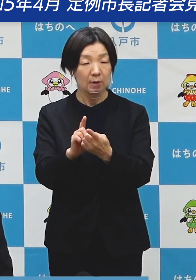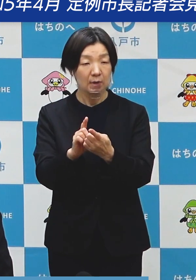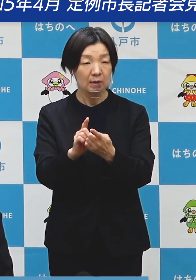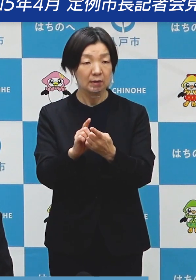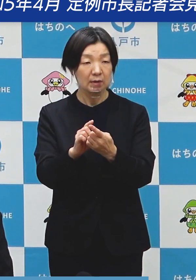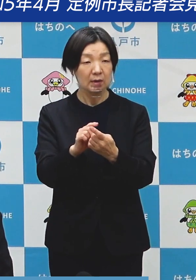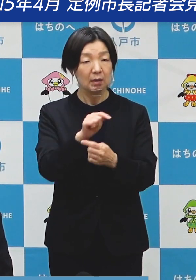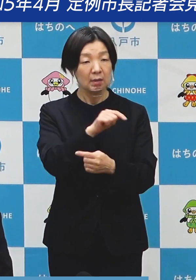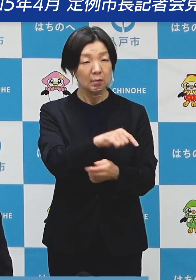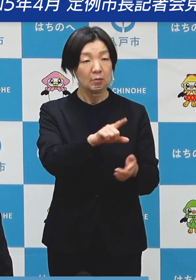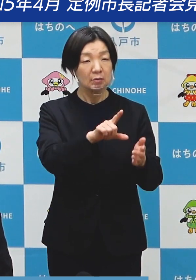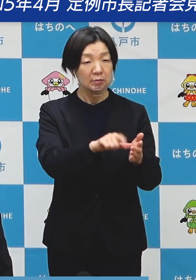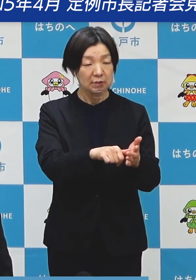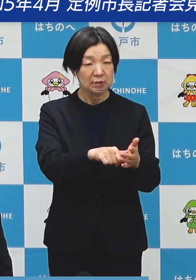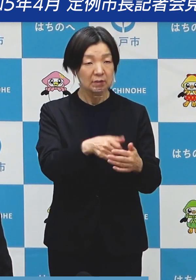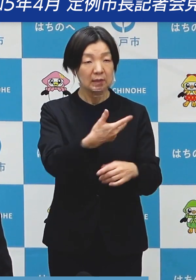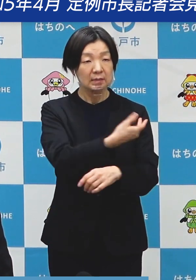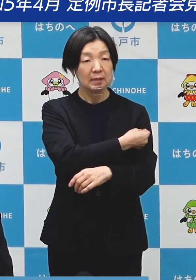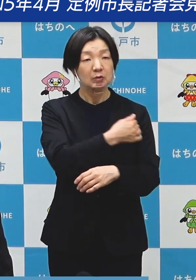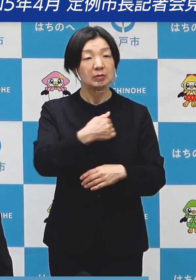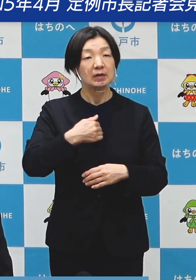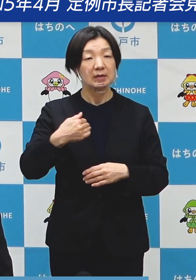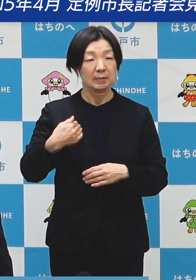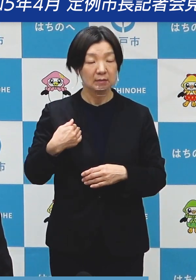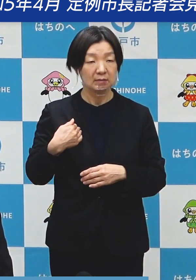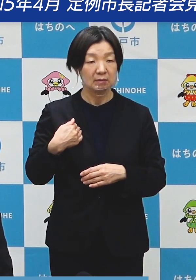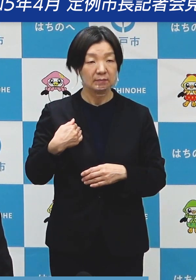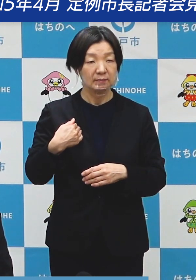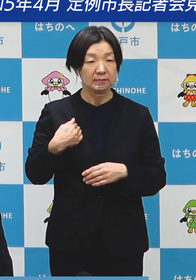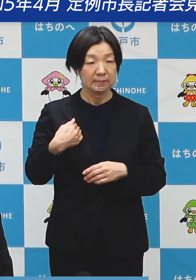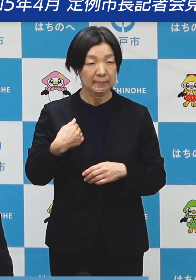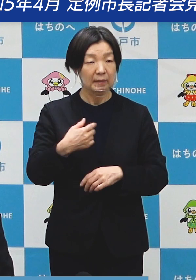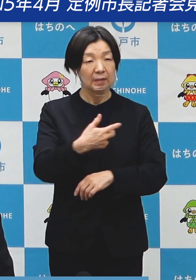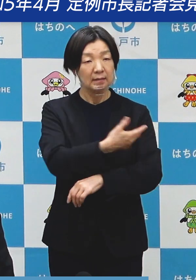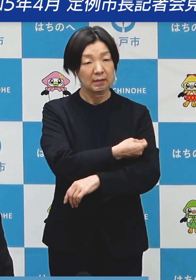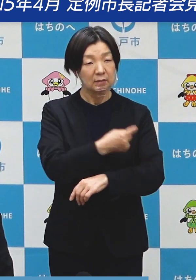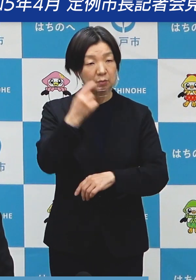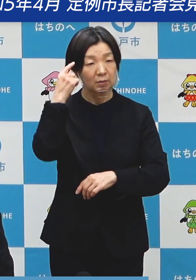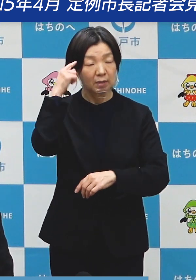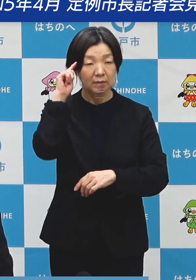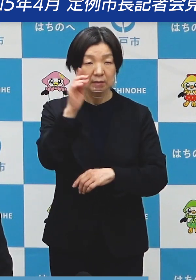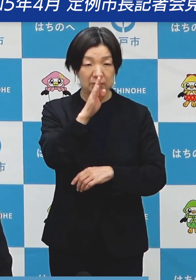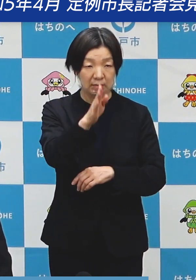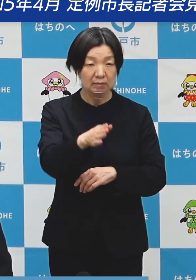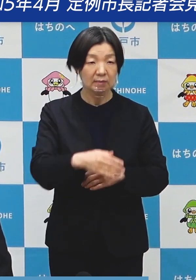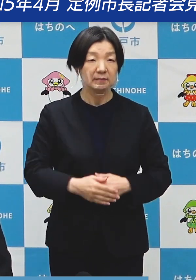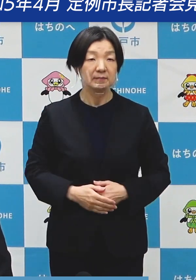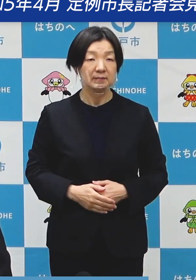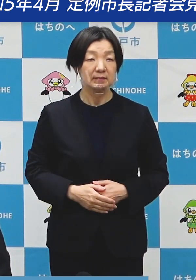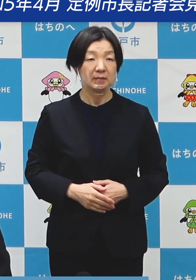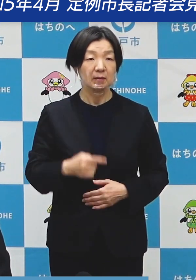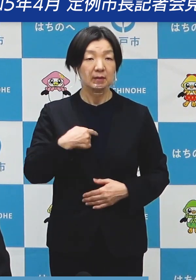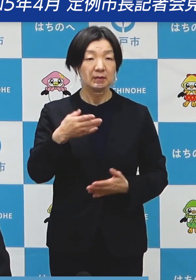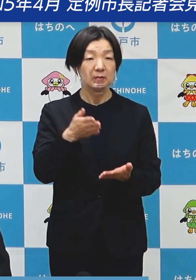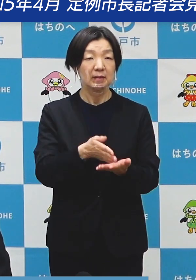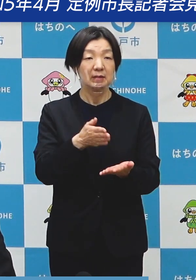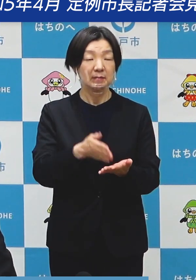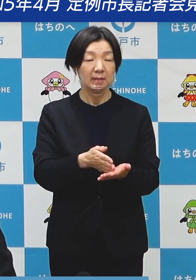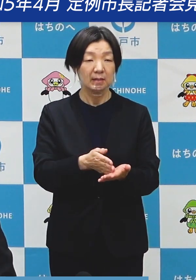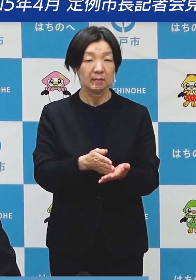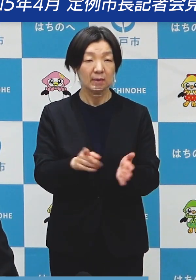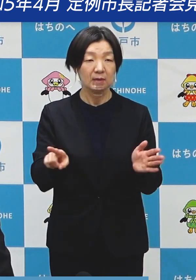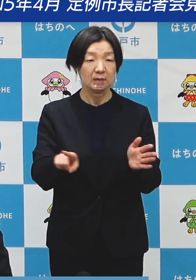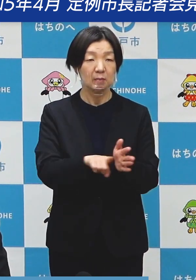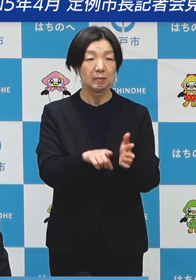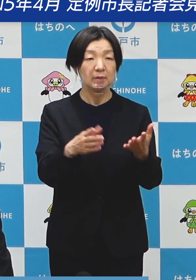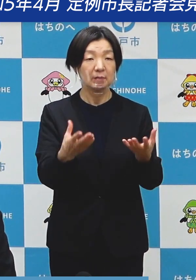の期間に接種機会を設けますので追加接種を検討いただきたいと思います私からは以上